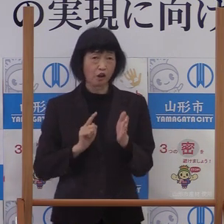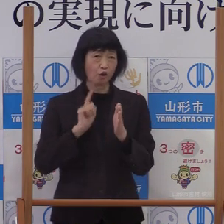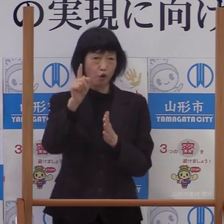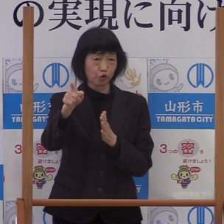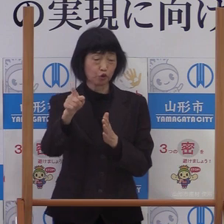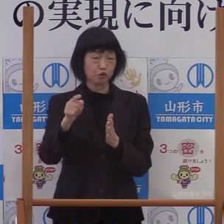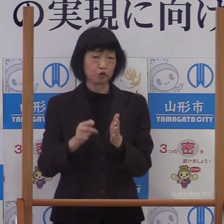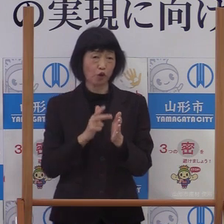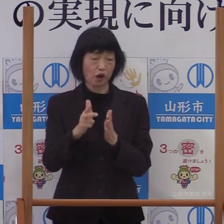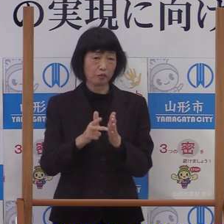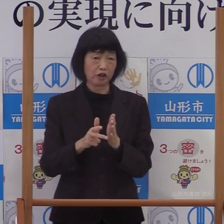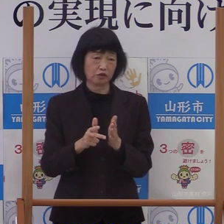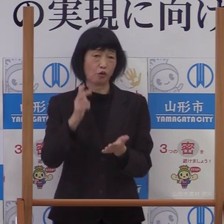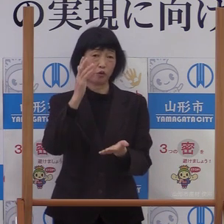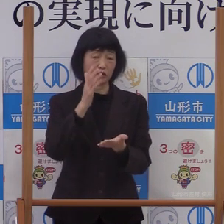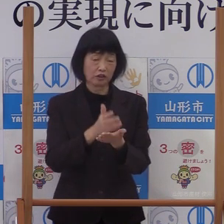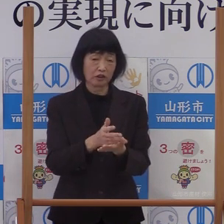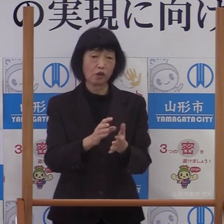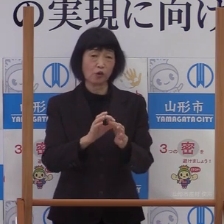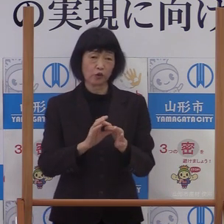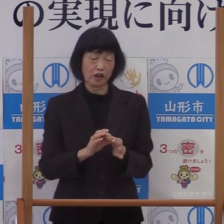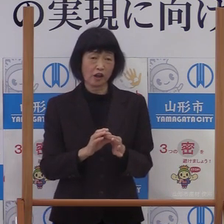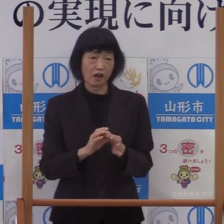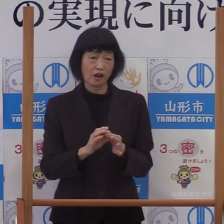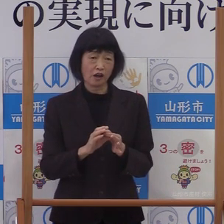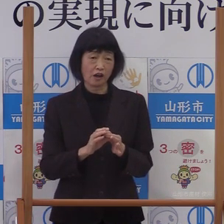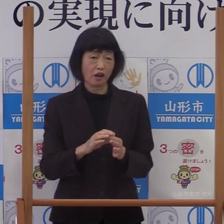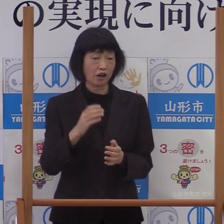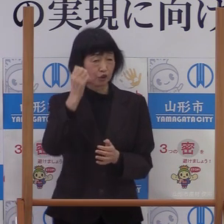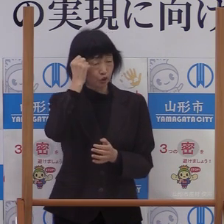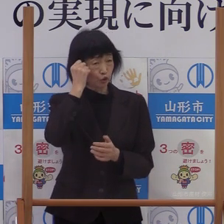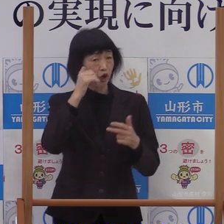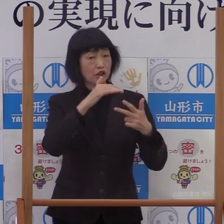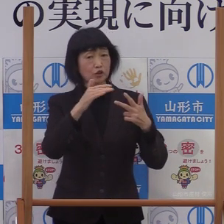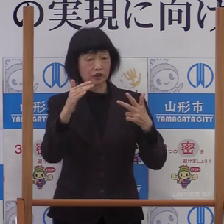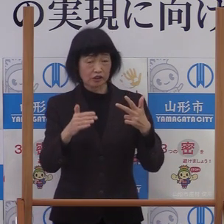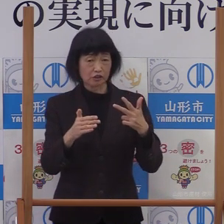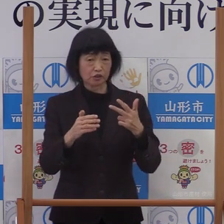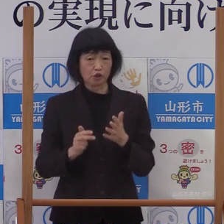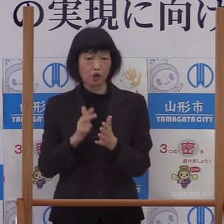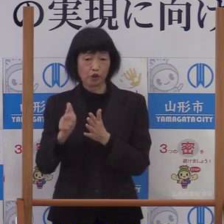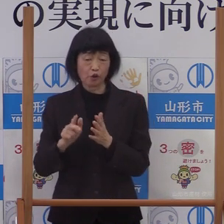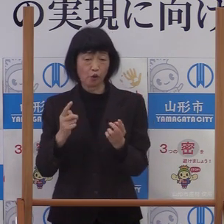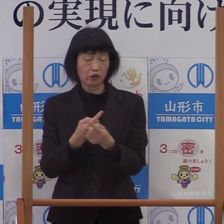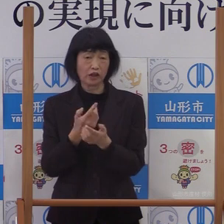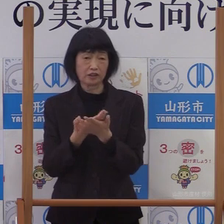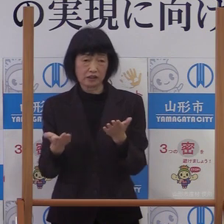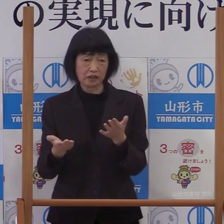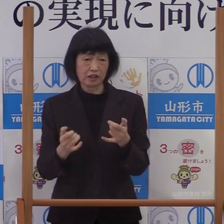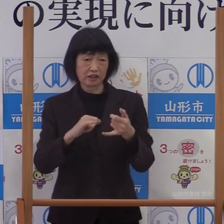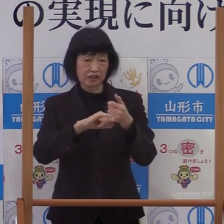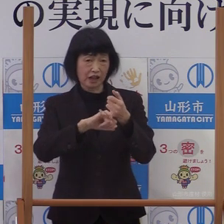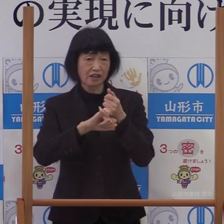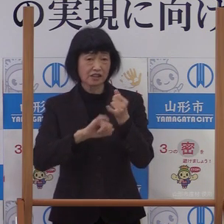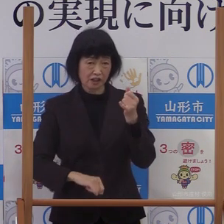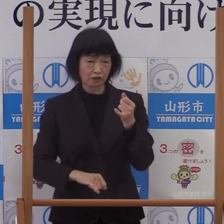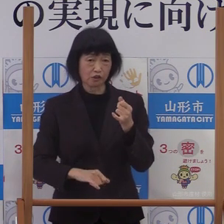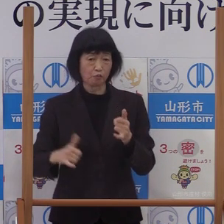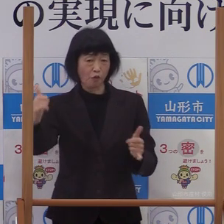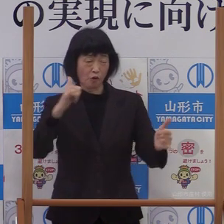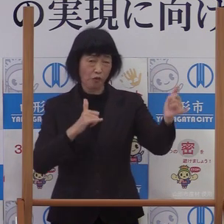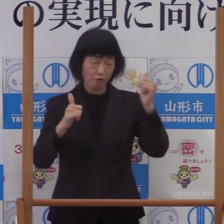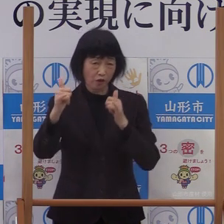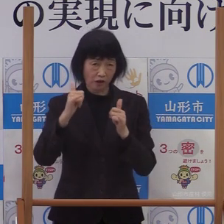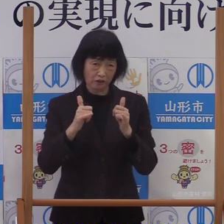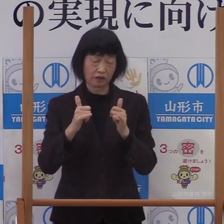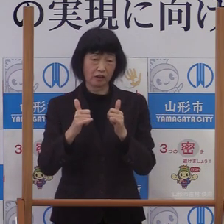全国一時停止などにより、各宿泊施設、旅行代理店等にキャンセルの連絡が相次ぐなど、年